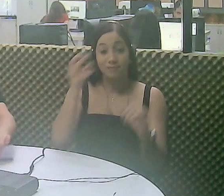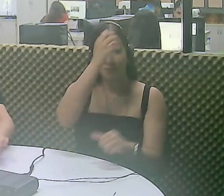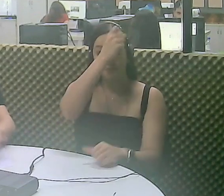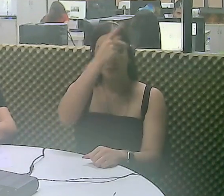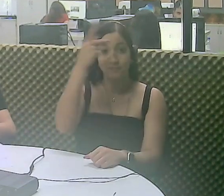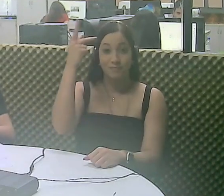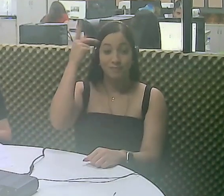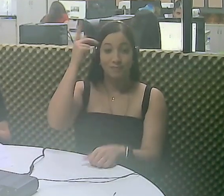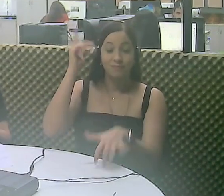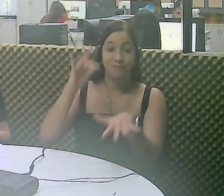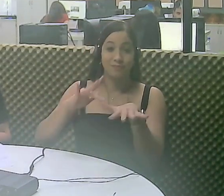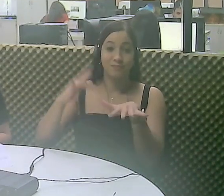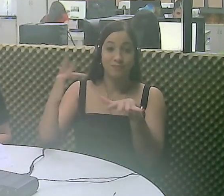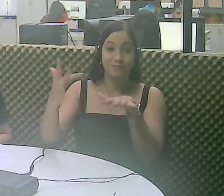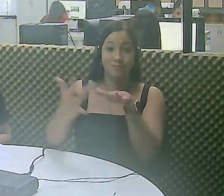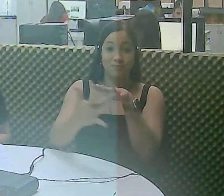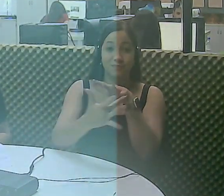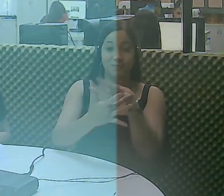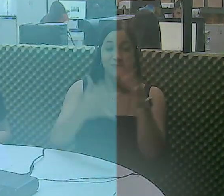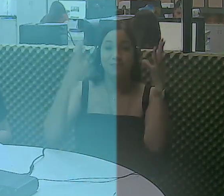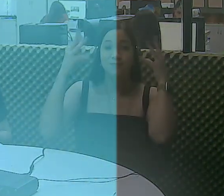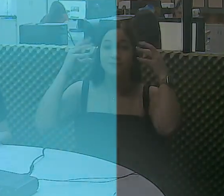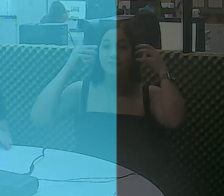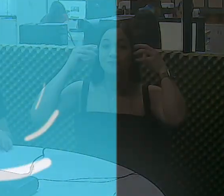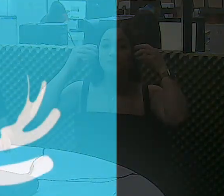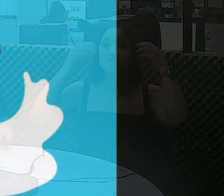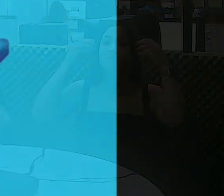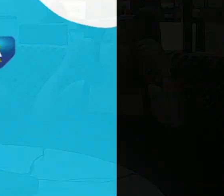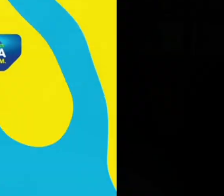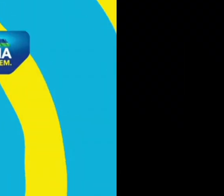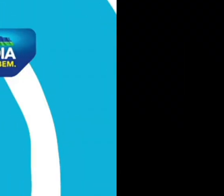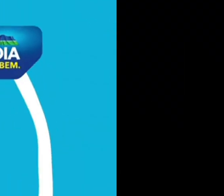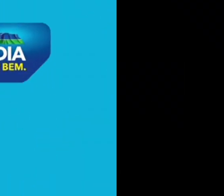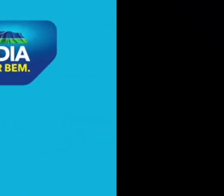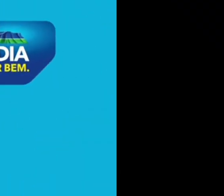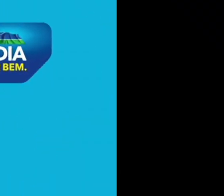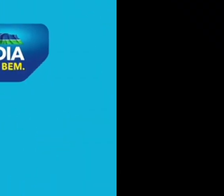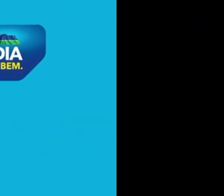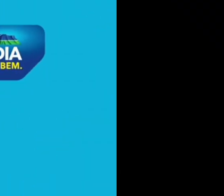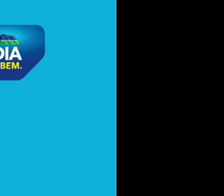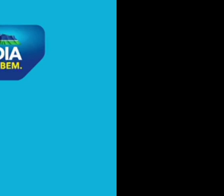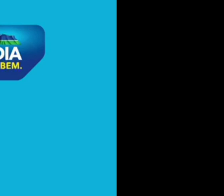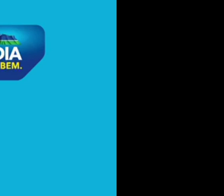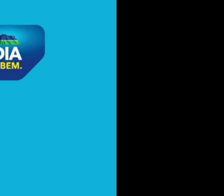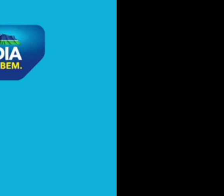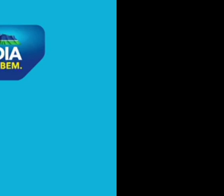Continue conosco no portal da Prefeitura e nas redes sociais.